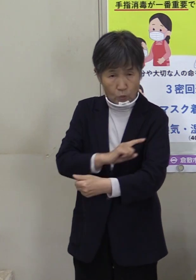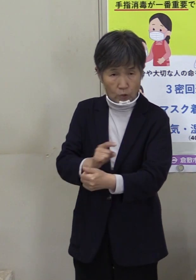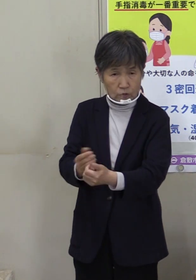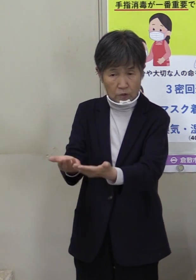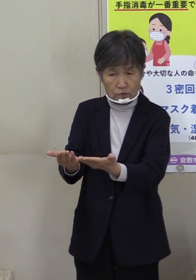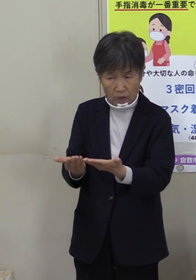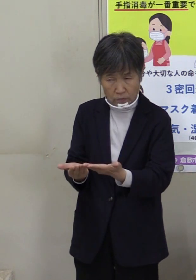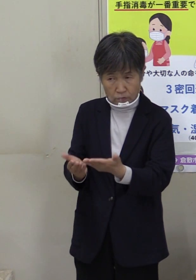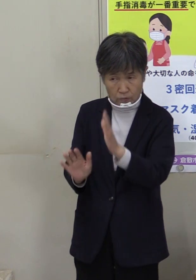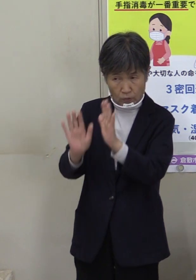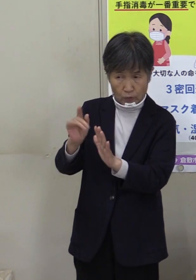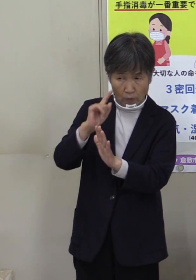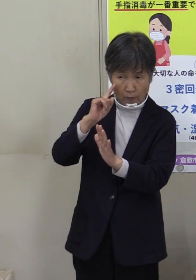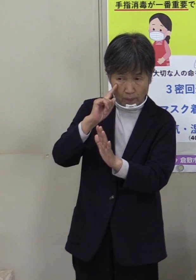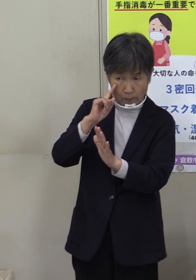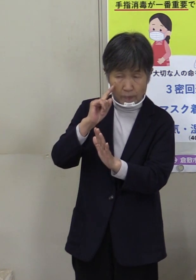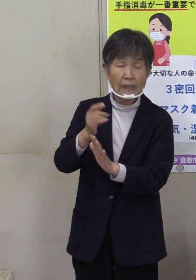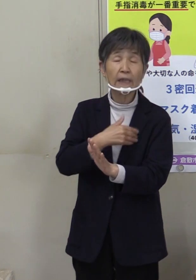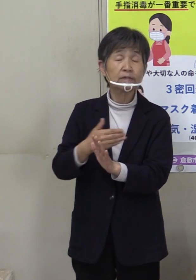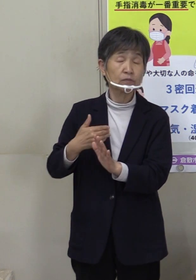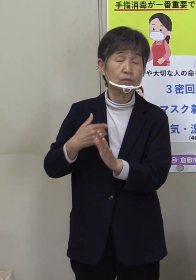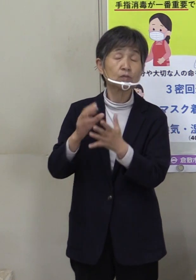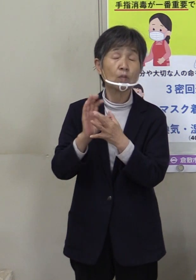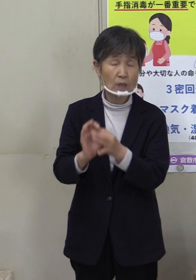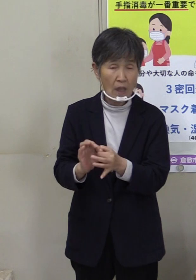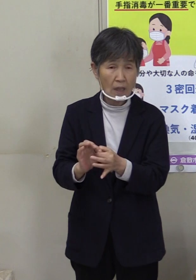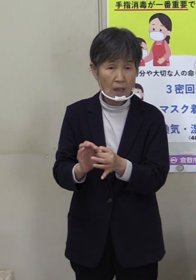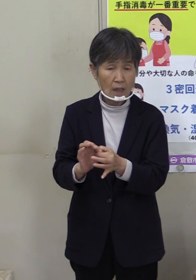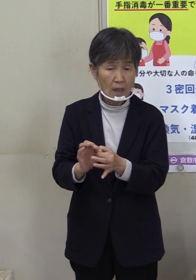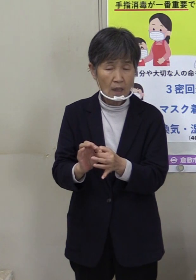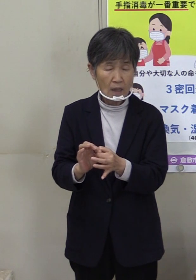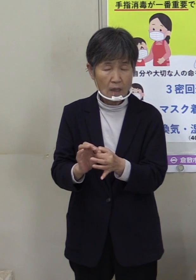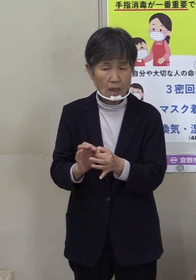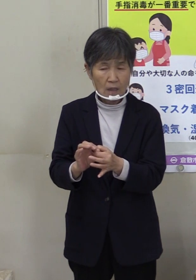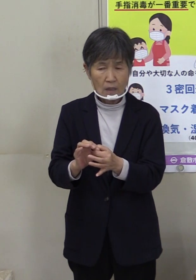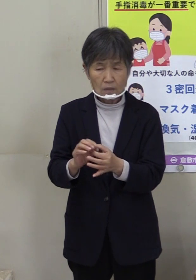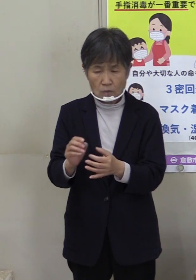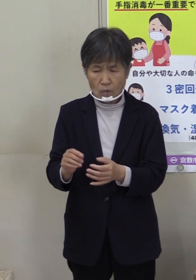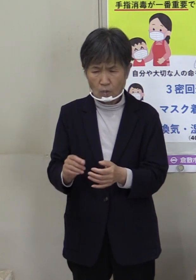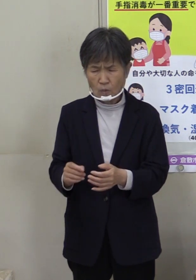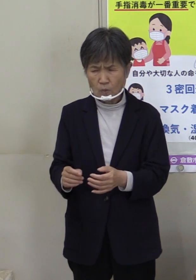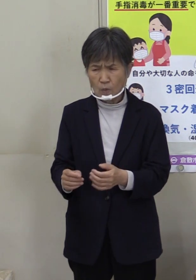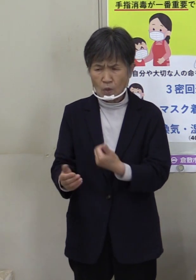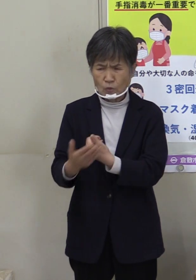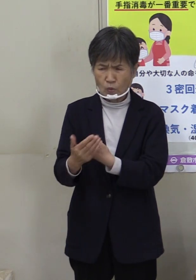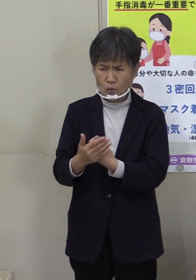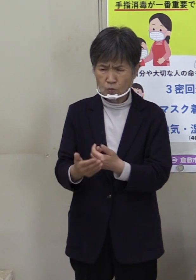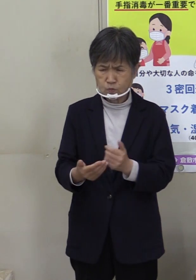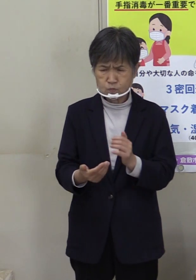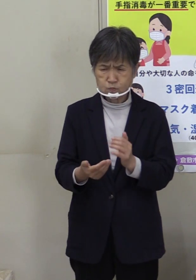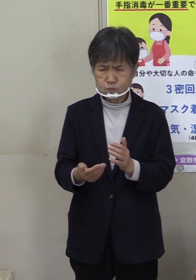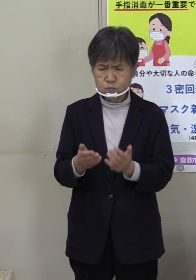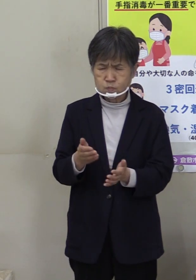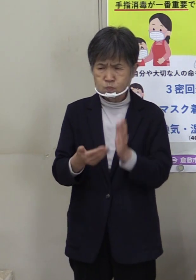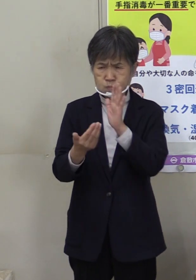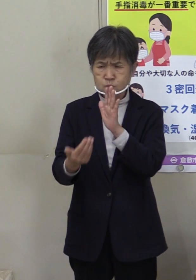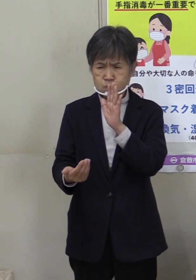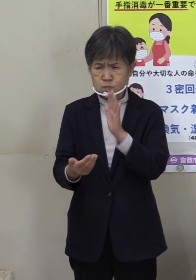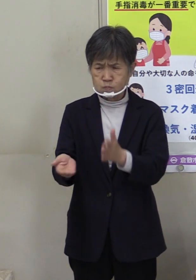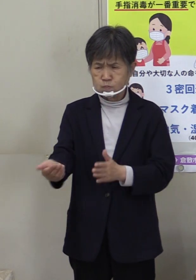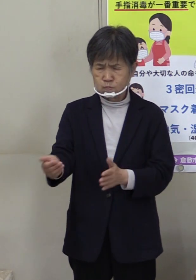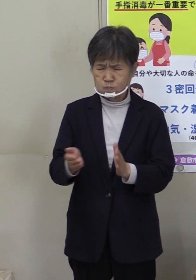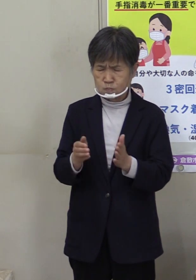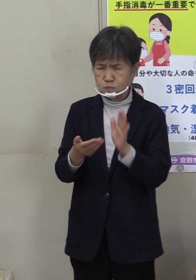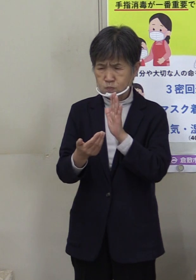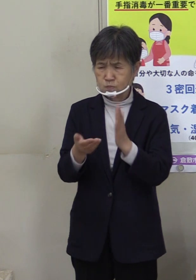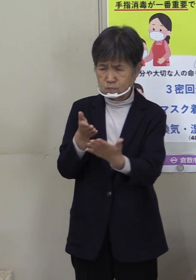姿勢が十分こちらとしては受け取れるので、それが拒否されるような場合に関しましては店名を公表させ